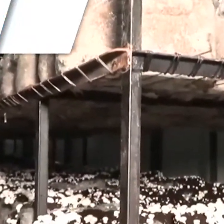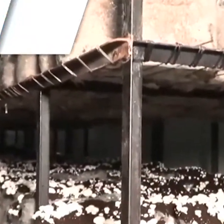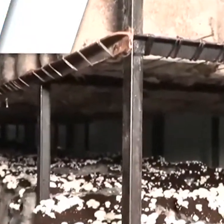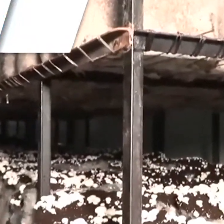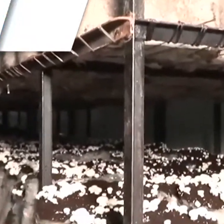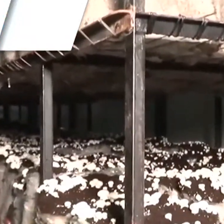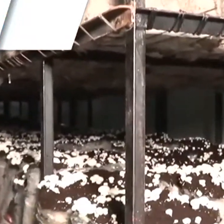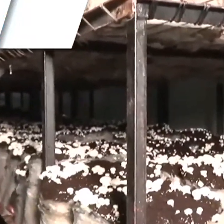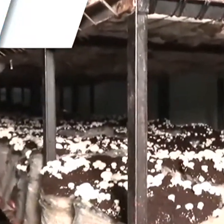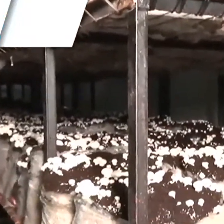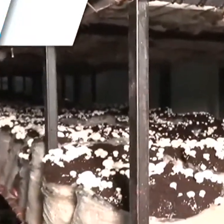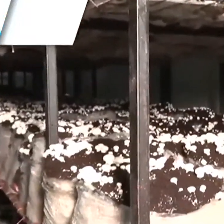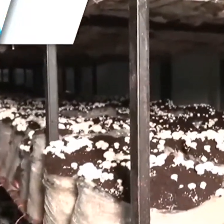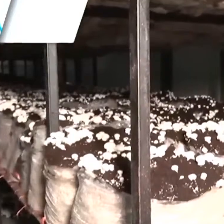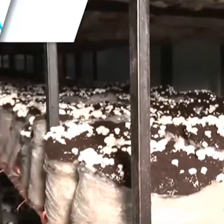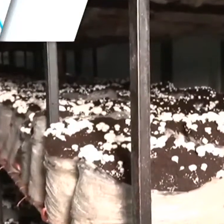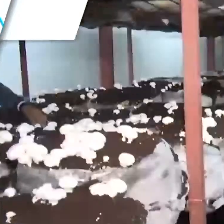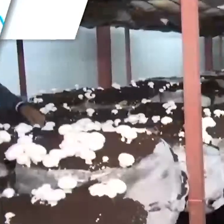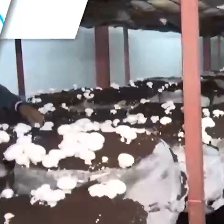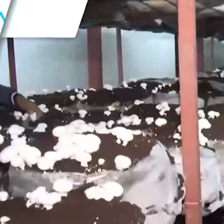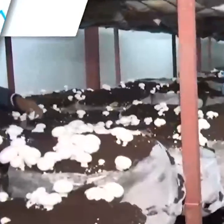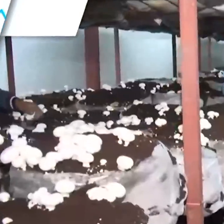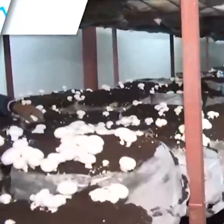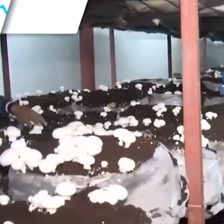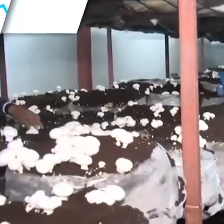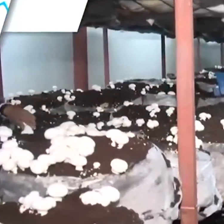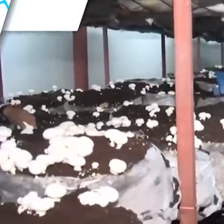मशरूम उत्पादन से कई गुना अधिक मुनाफा कमाया जा सकता है।